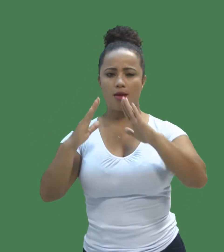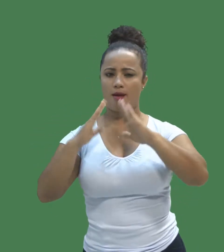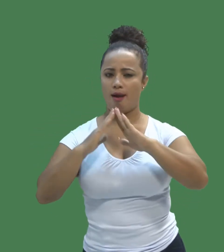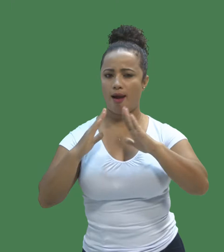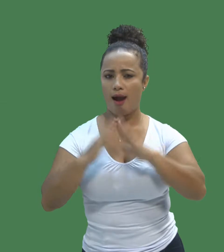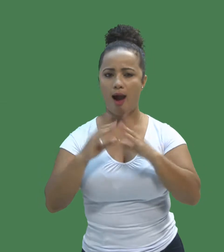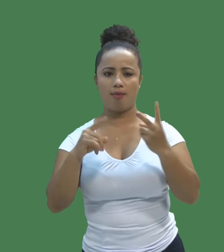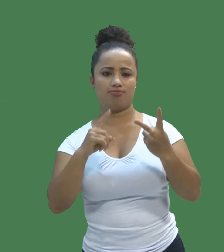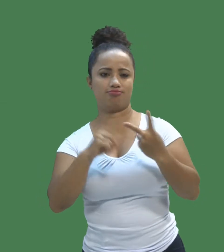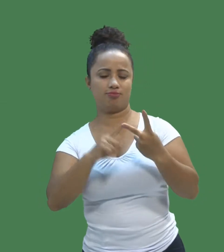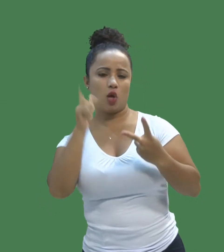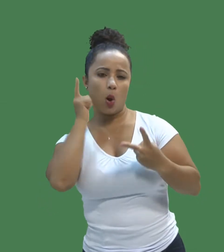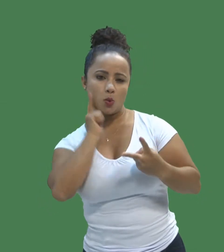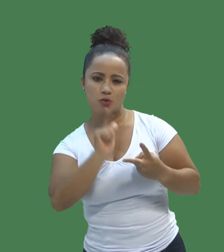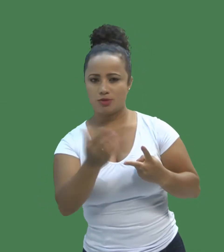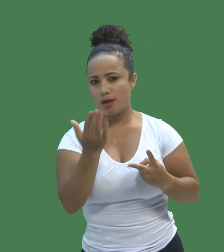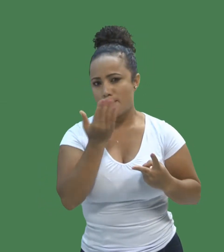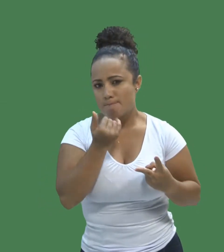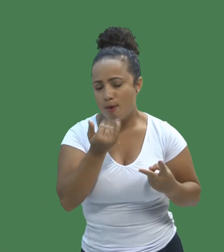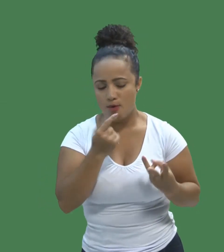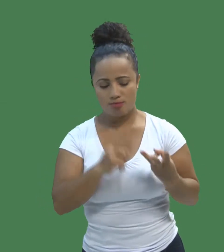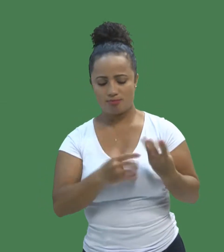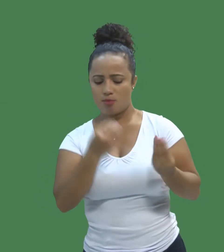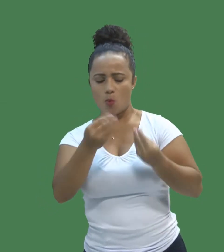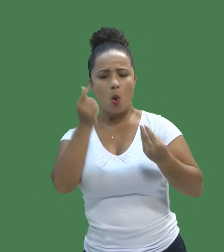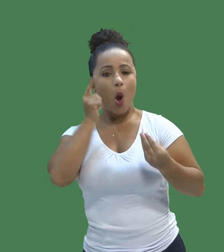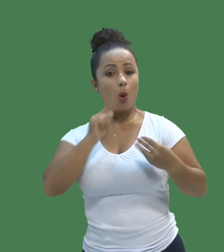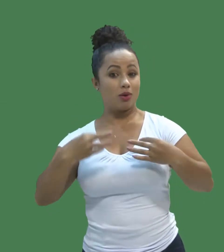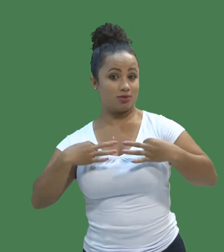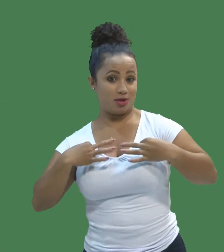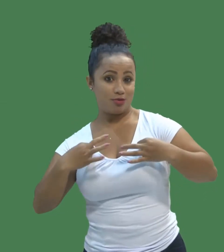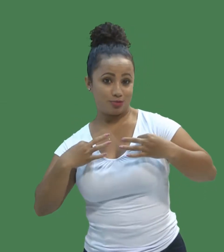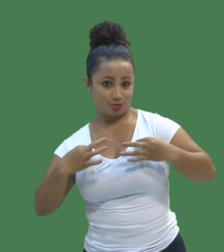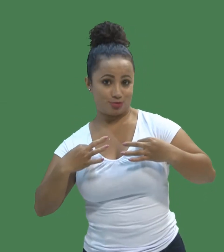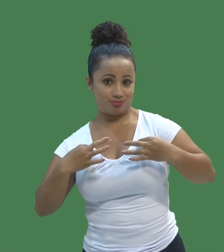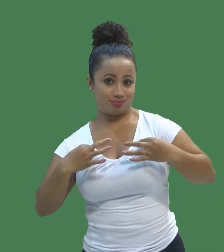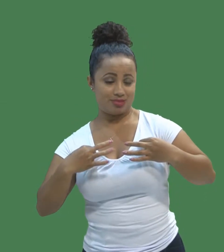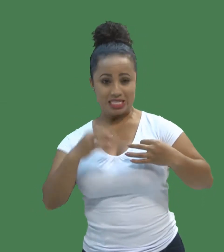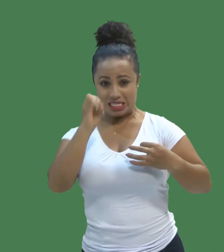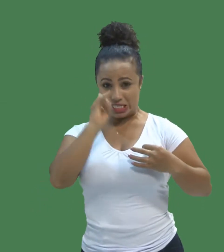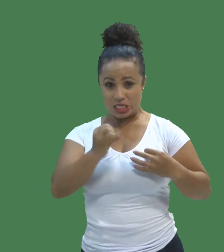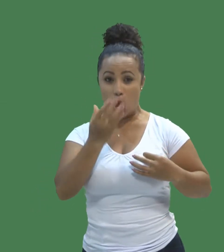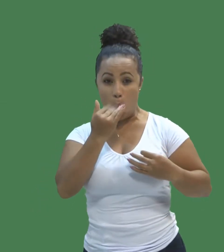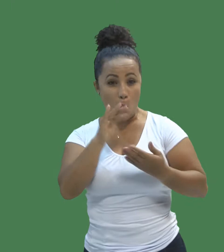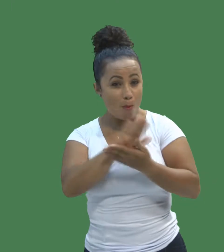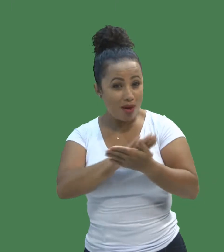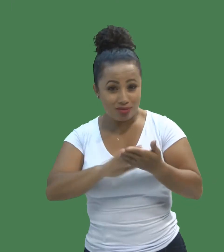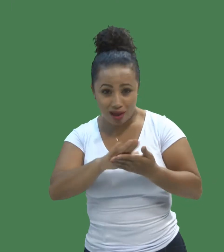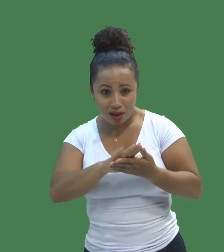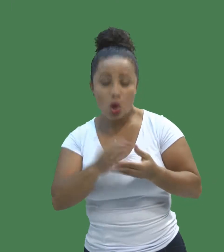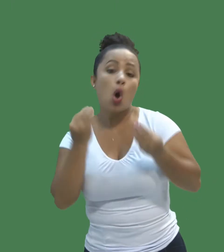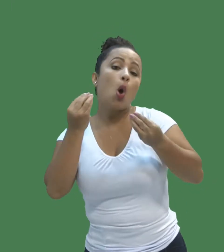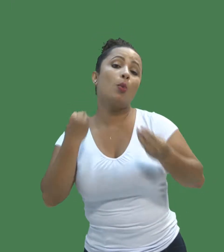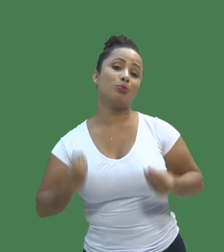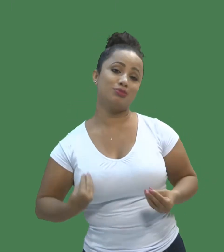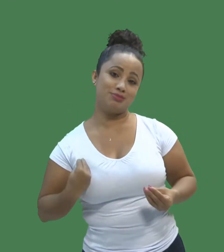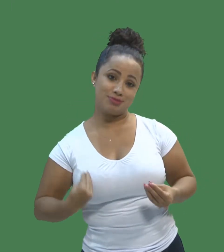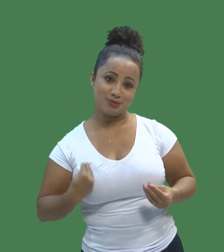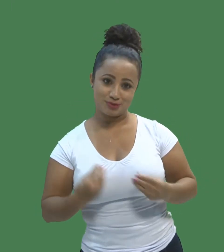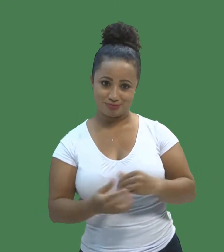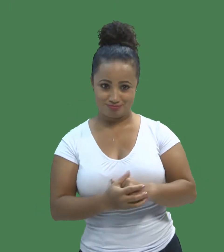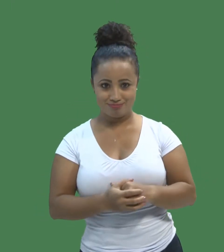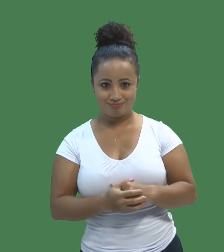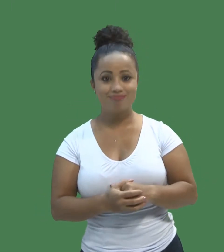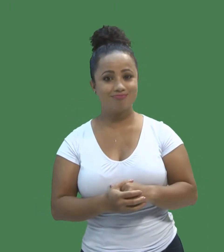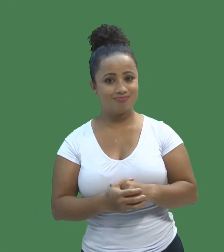maneira como os brasileiros conseguem as coisas para comer, para morar, para vestir. E